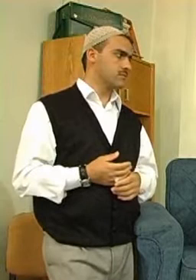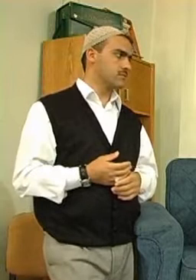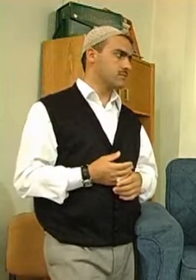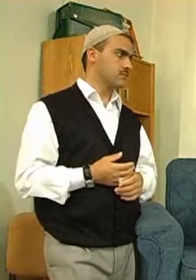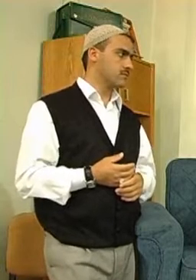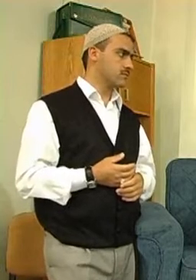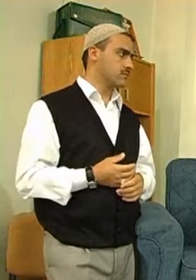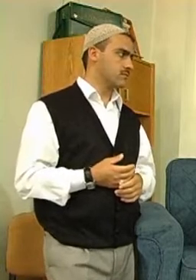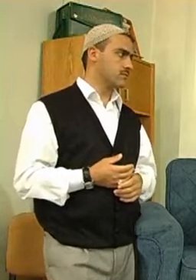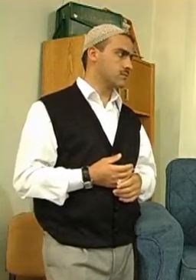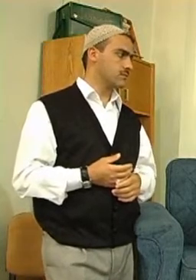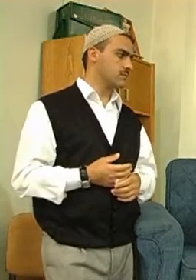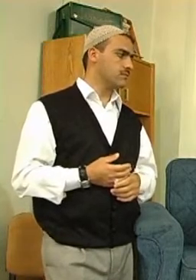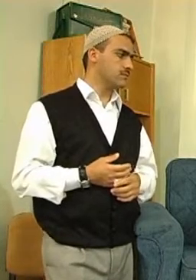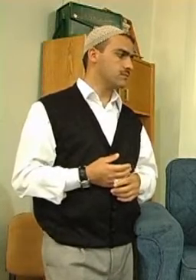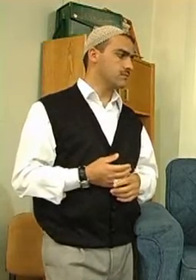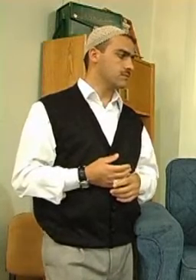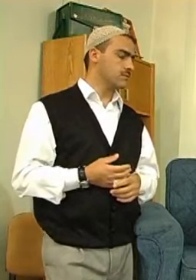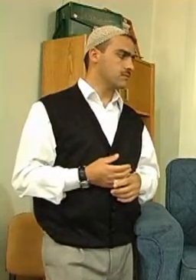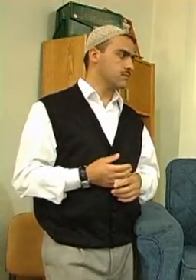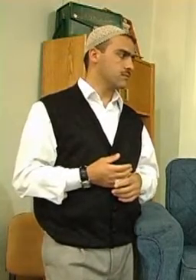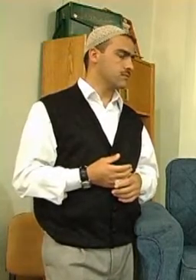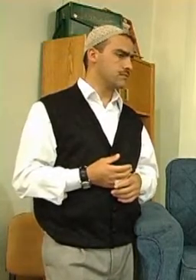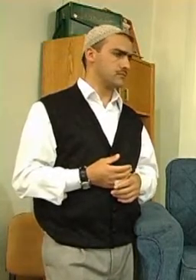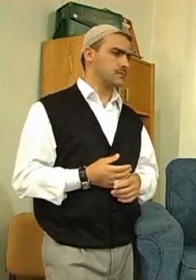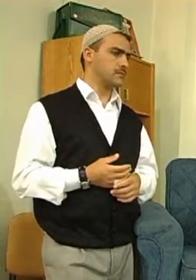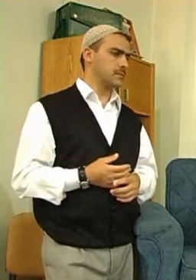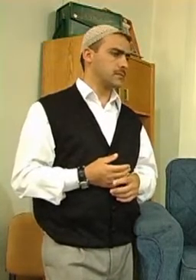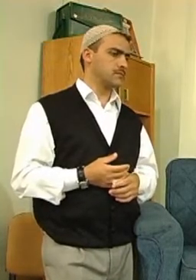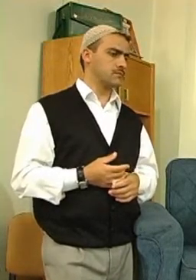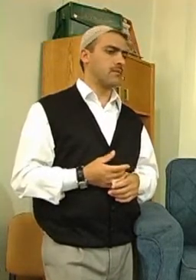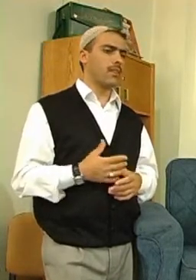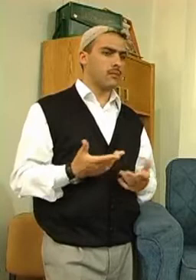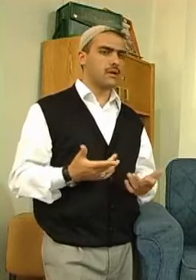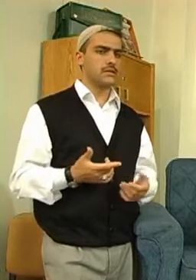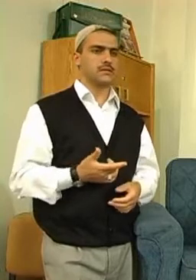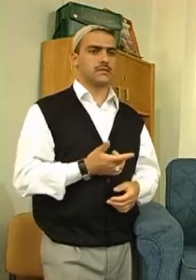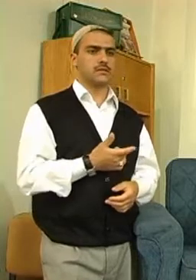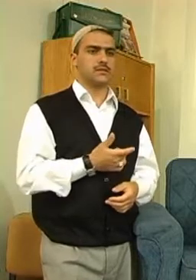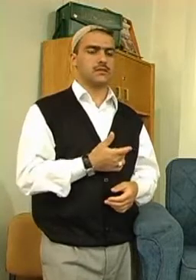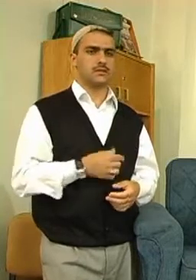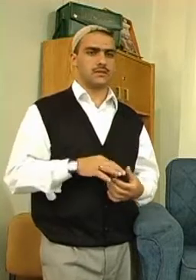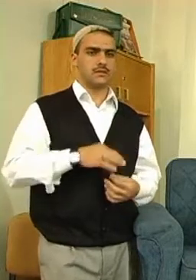Tabii esas insanı yükselten iman. Marifet, muhabbet, lezzet-i ruhaniye, usta diyor ya.